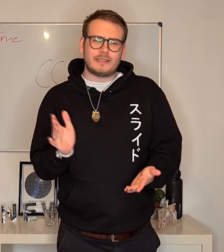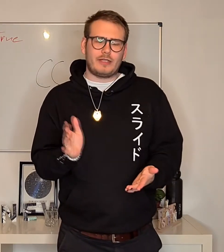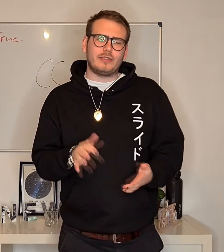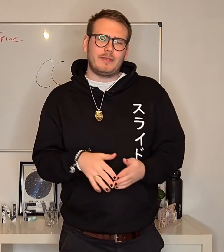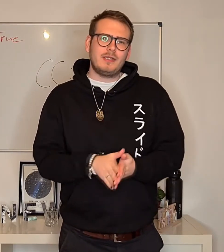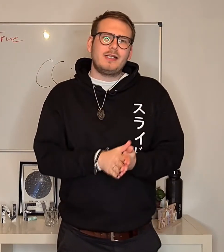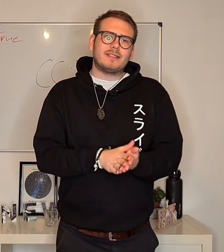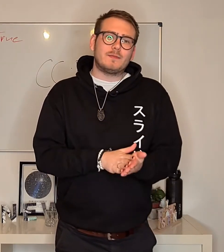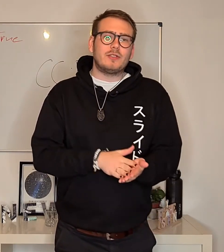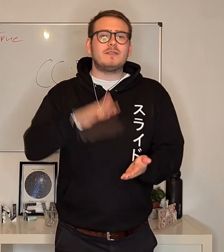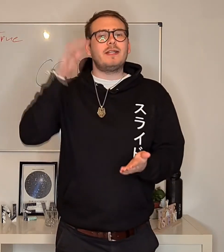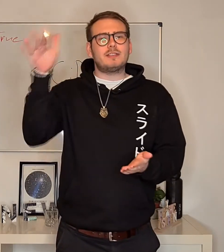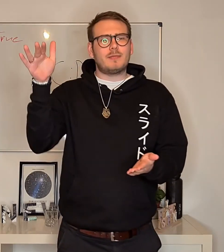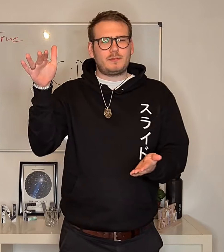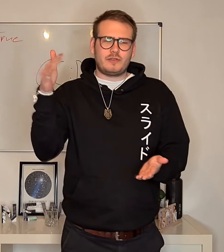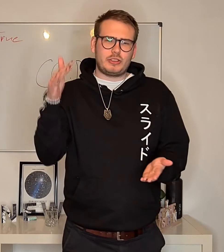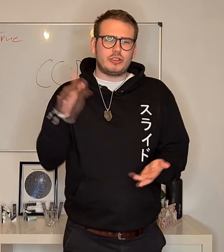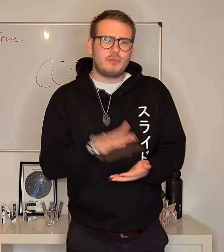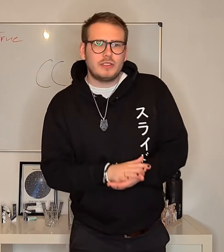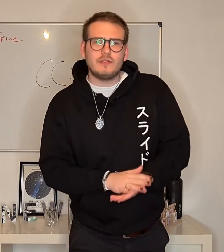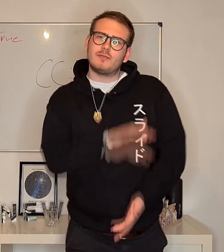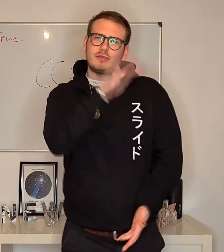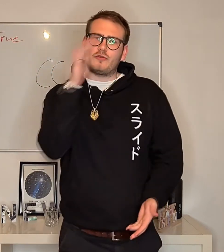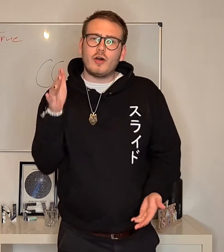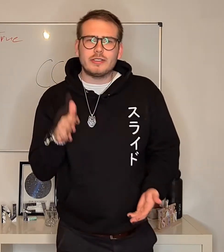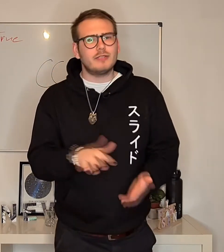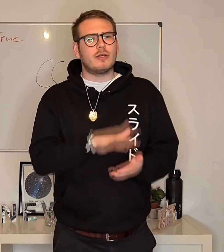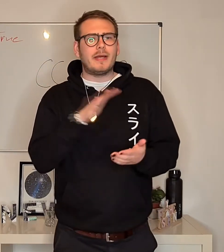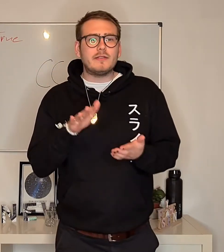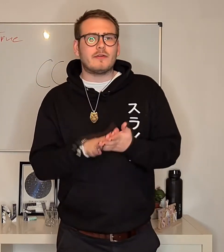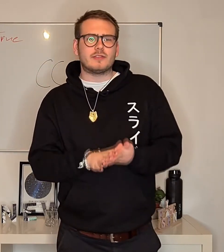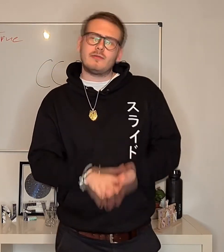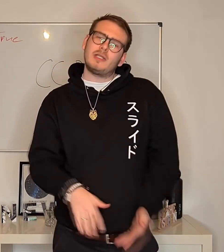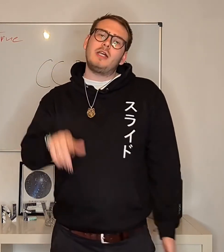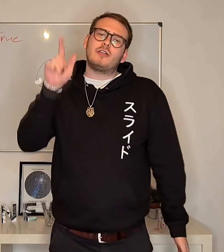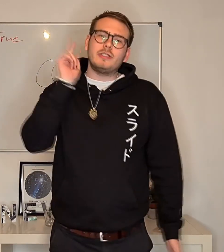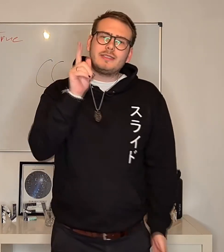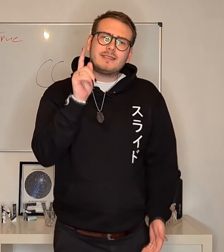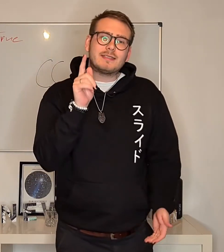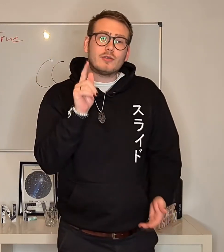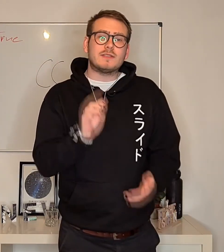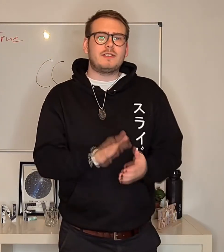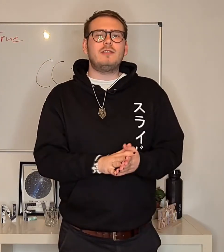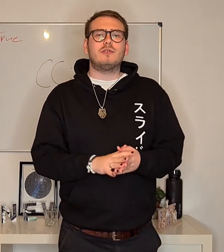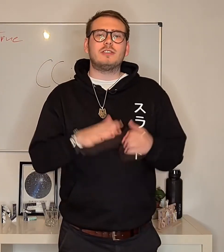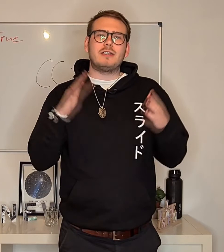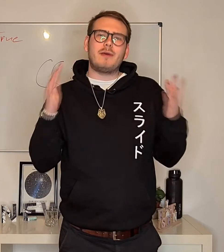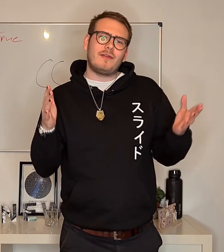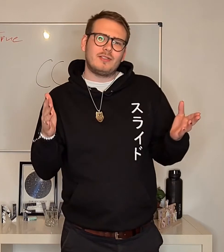Rollenverteilung geben. Das bedeutet, wenn ihr zum Beispiel verschiedene Spiele wie zum Beispiel Fortnite oder Minecraft zockt, könnt ihr dieses auswählen und immer wenn wir zum